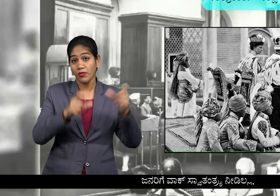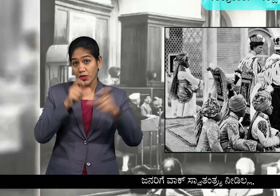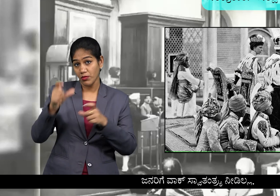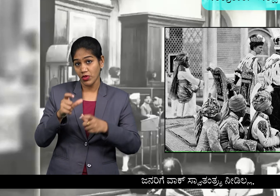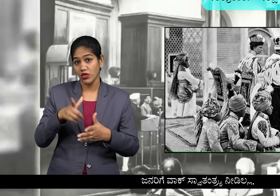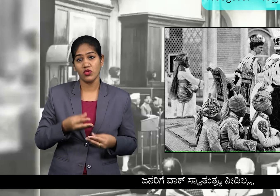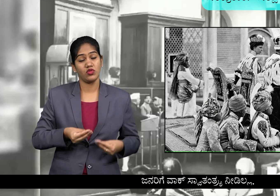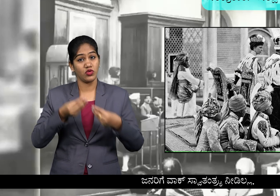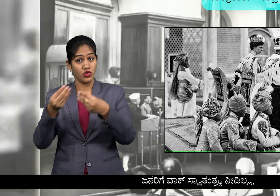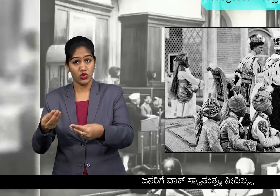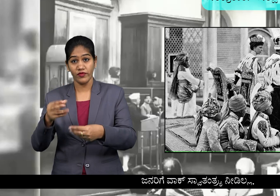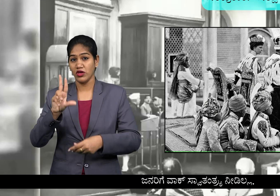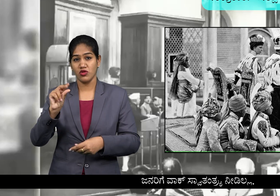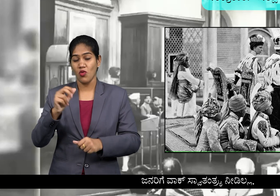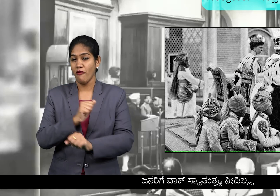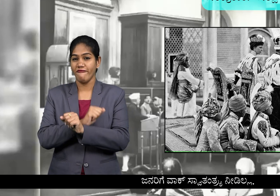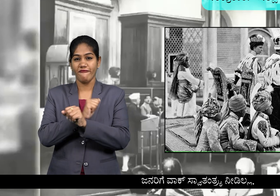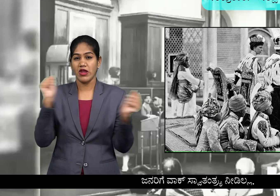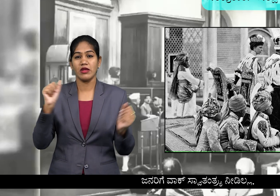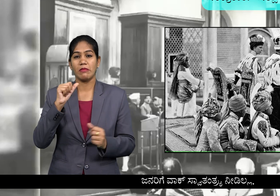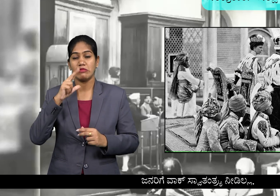ಜನರಿಗೆ ವಾಕ್ ಸ್ವಾತಂತ್ರ್ಯ ನೀಡಿಲ್ಲ.